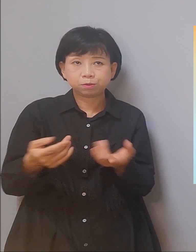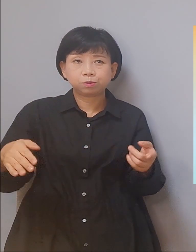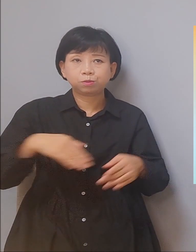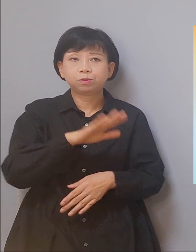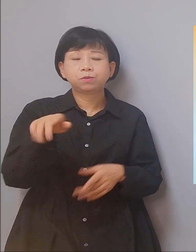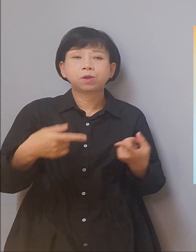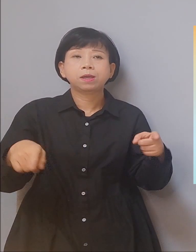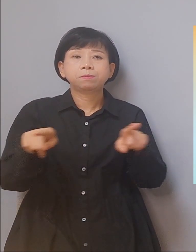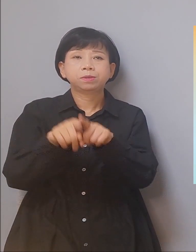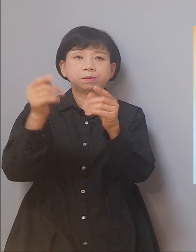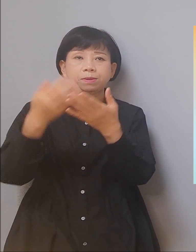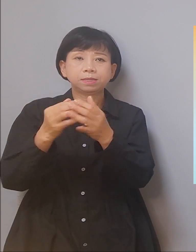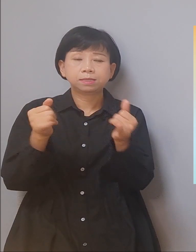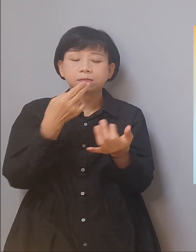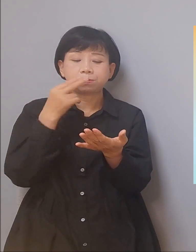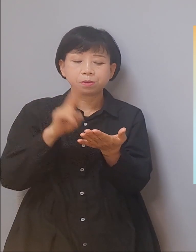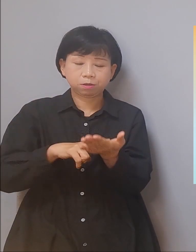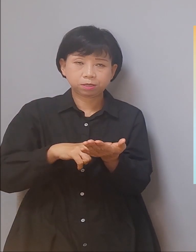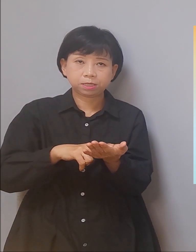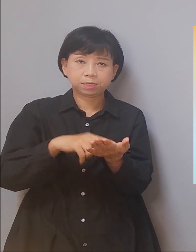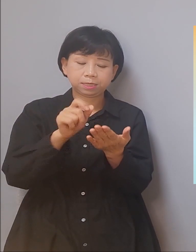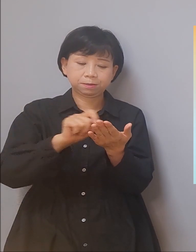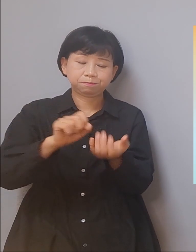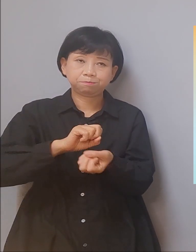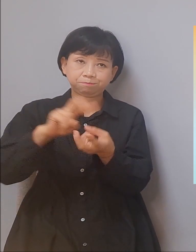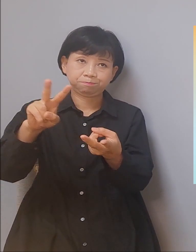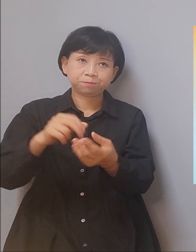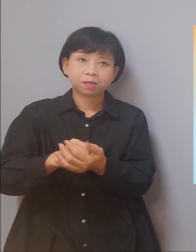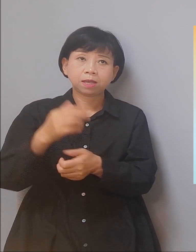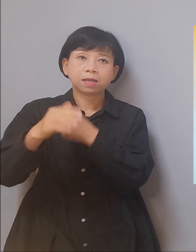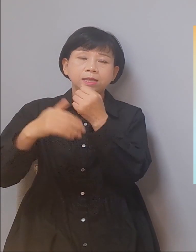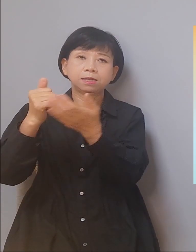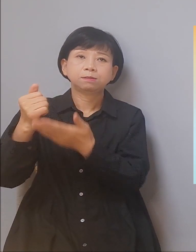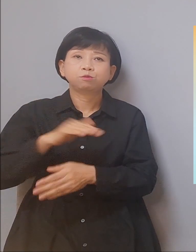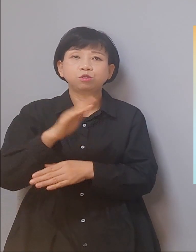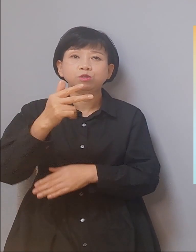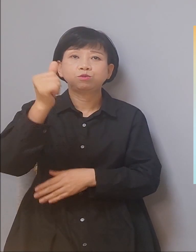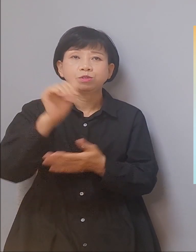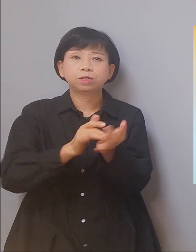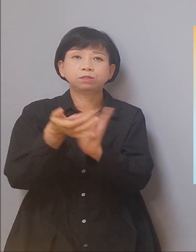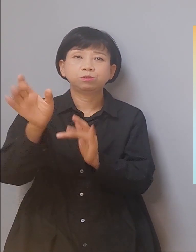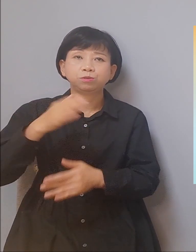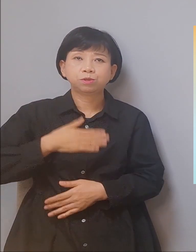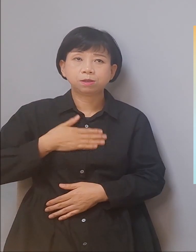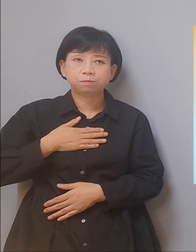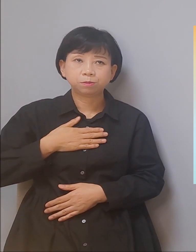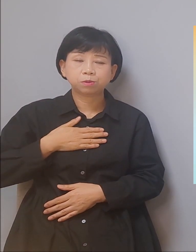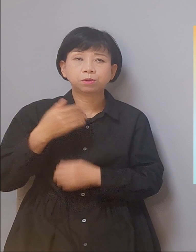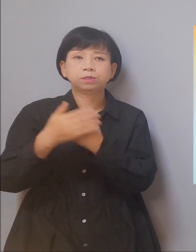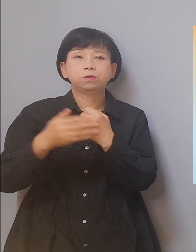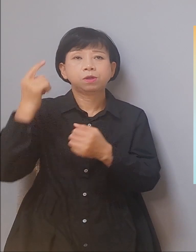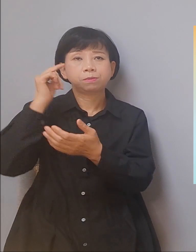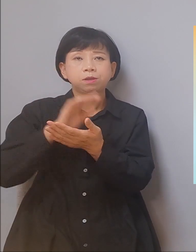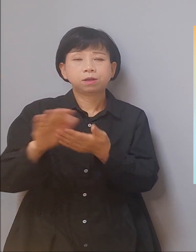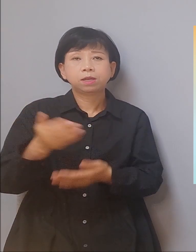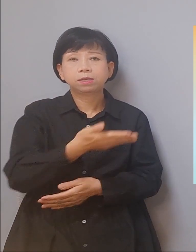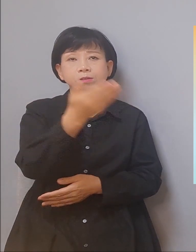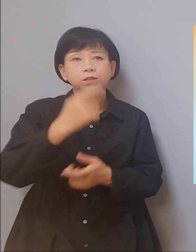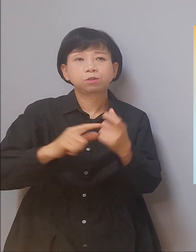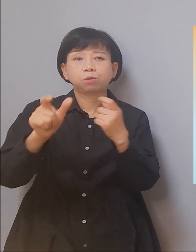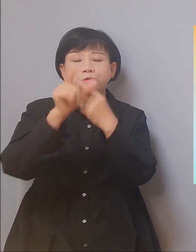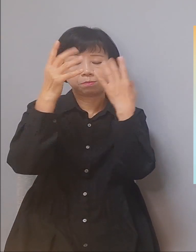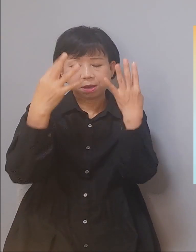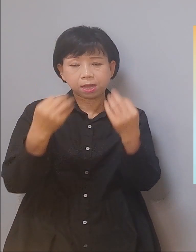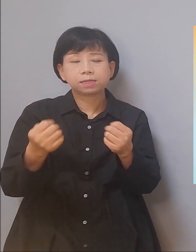함께 받은 자들에게 편지하노니 하나님과 우리 주 예수를 알므로 은혜와 평강이